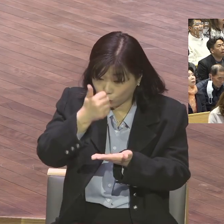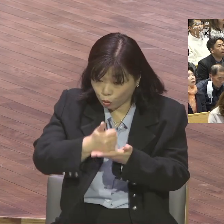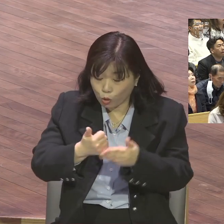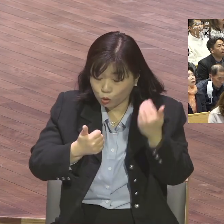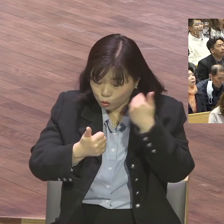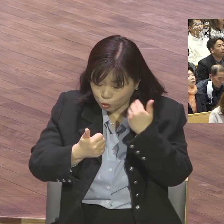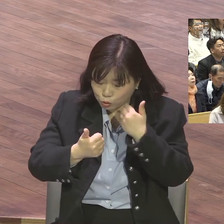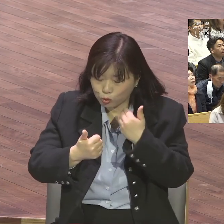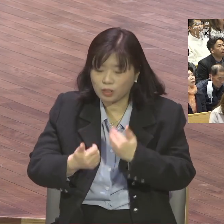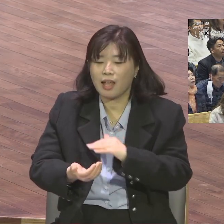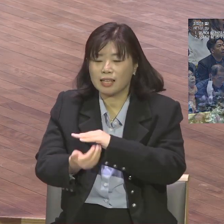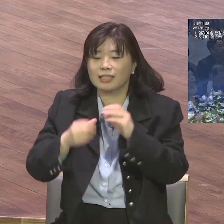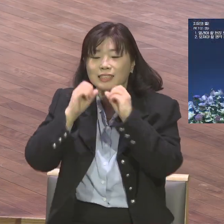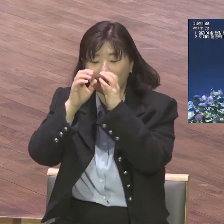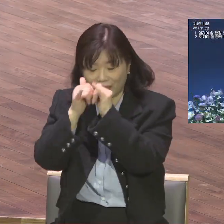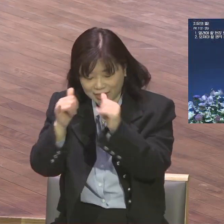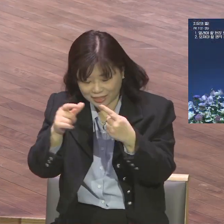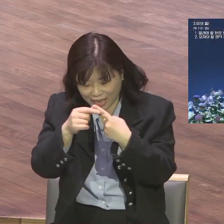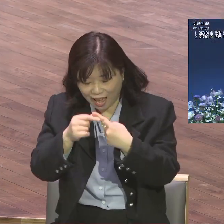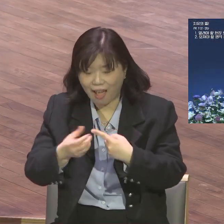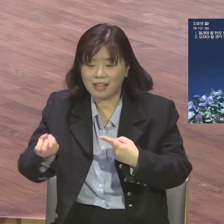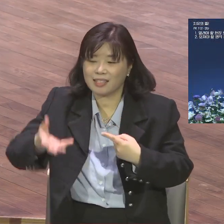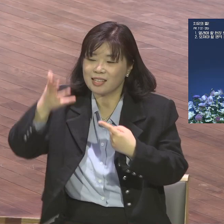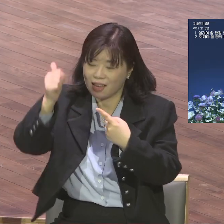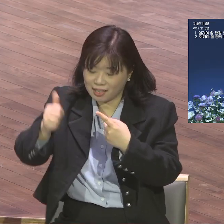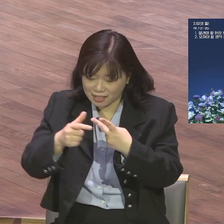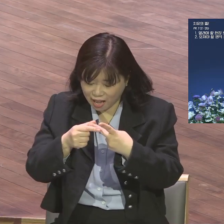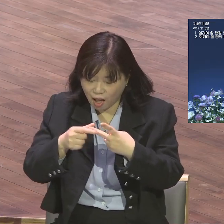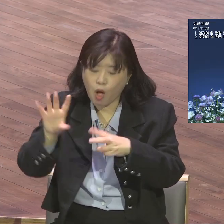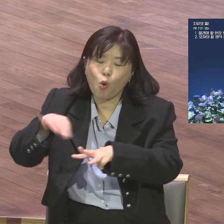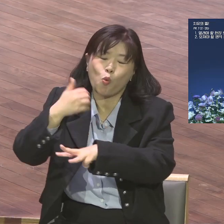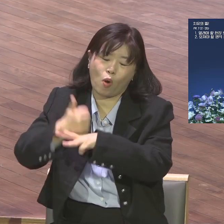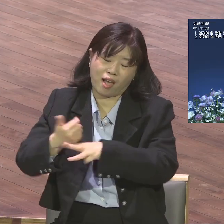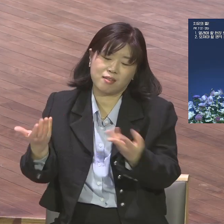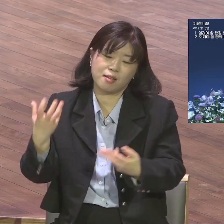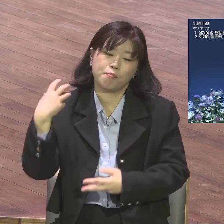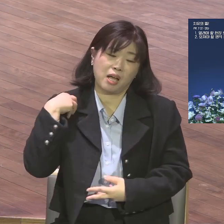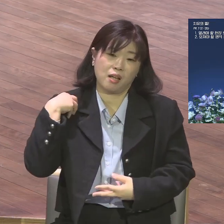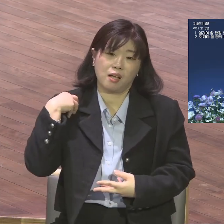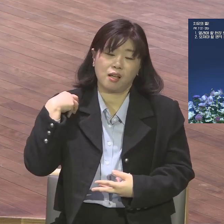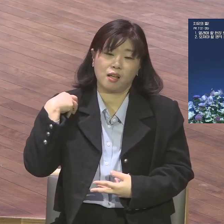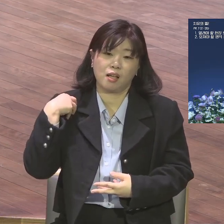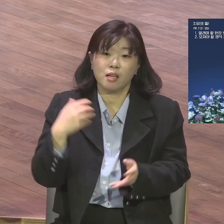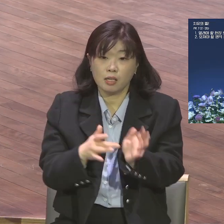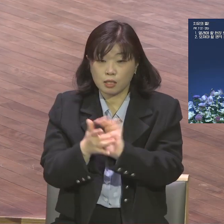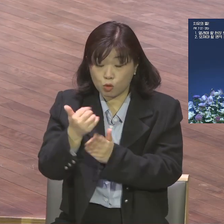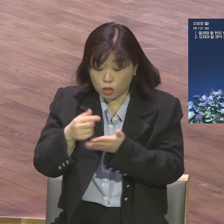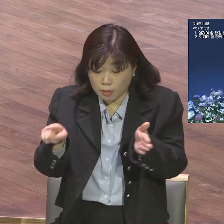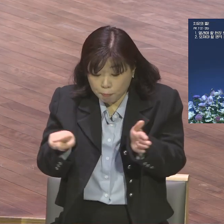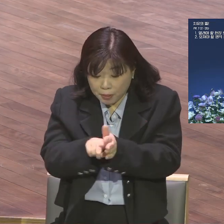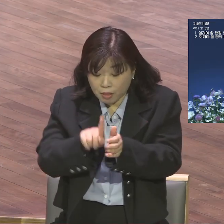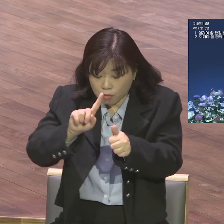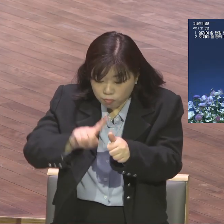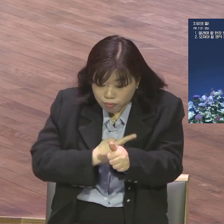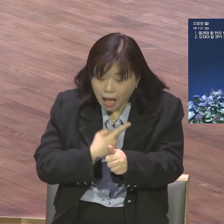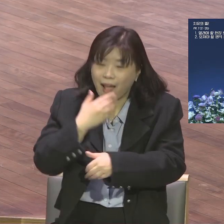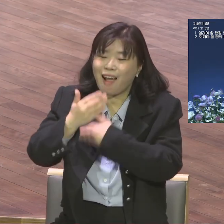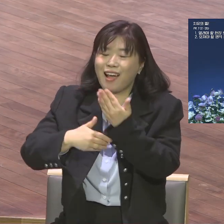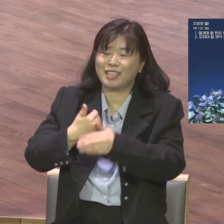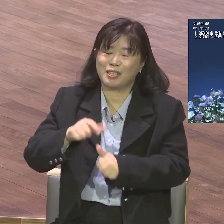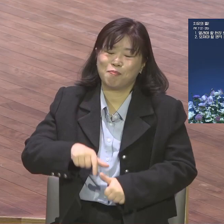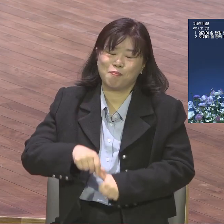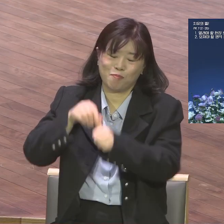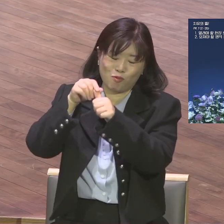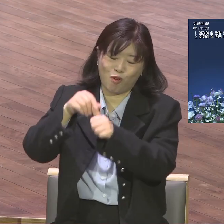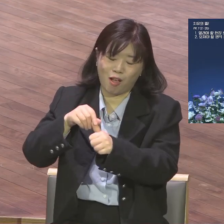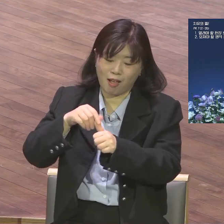길자. 대신 이 예수를 영접하는 순간에 뭐가 주어지느냐? 하나님의 자녀.